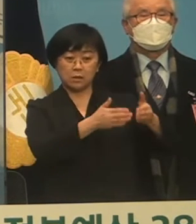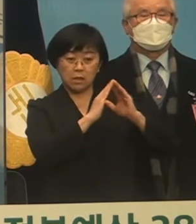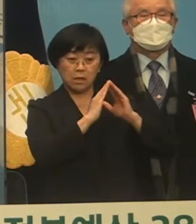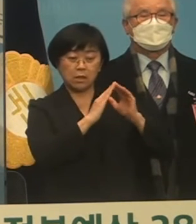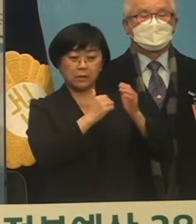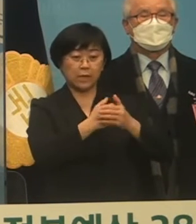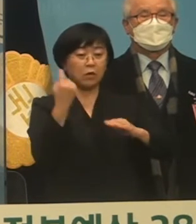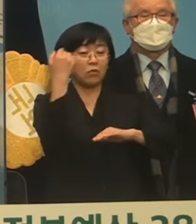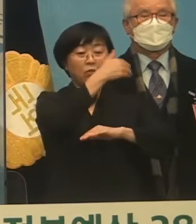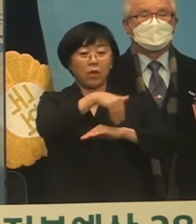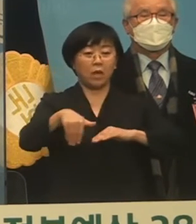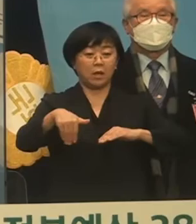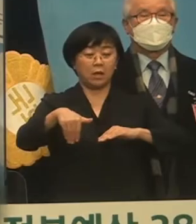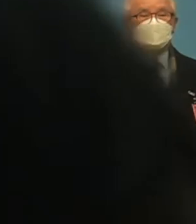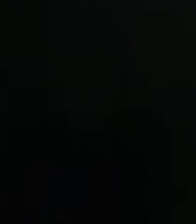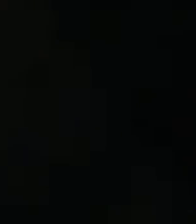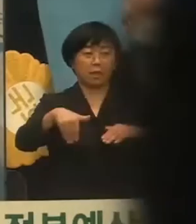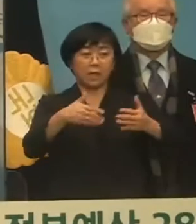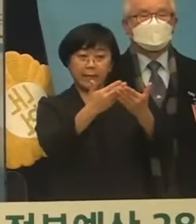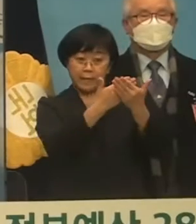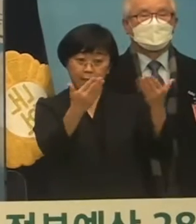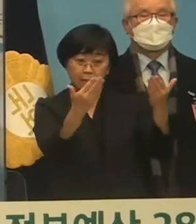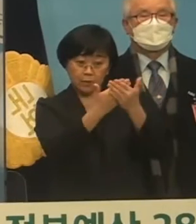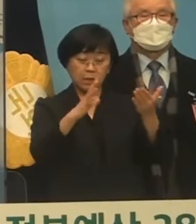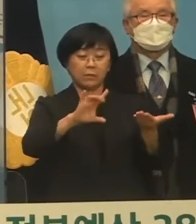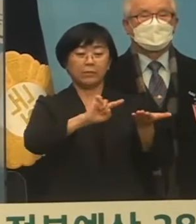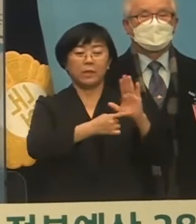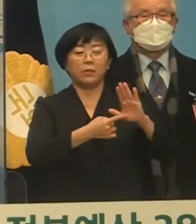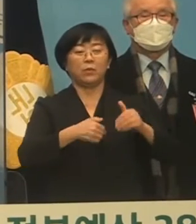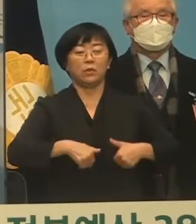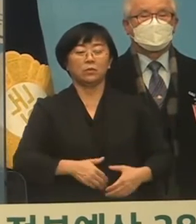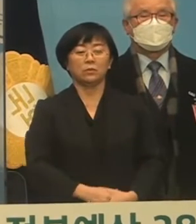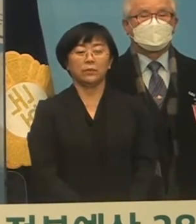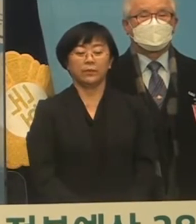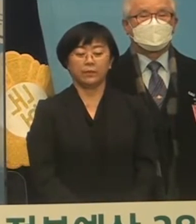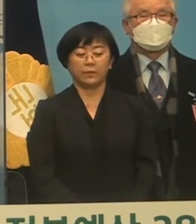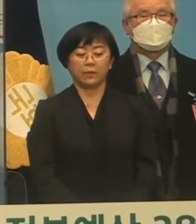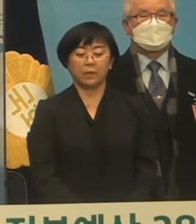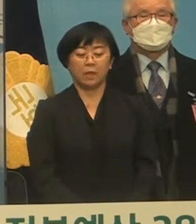설립 청사진을 조기에 공표해야 합니다.